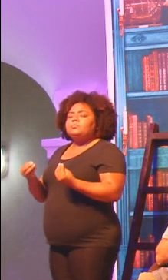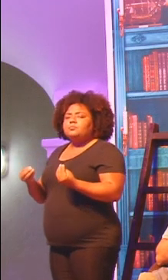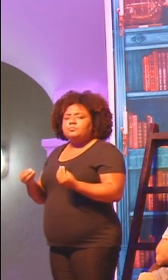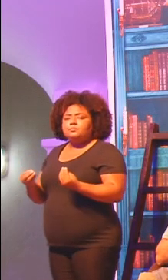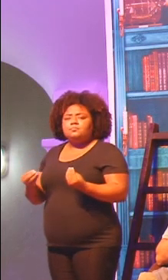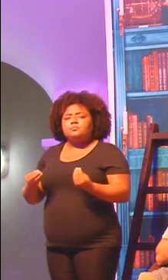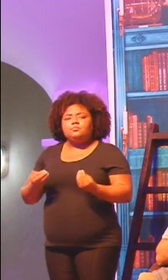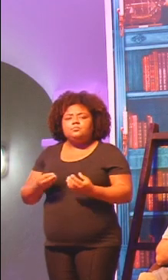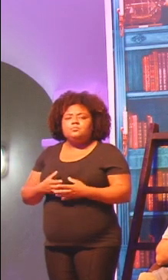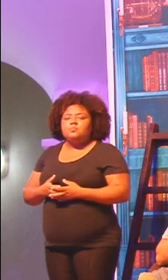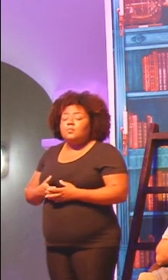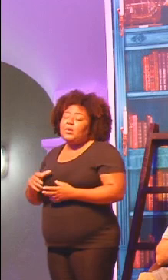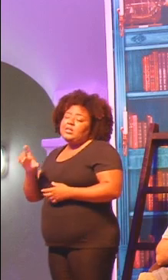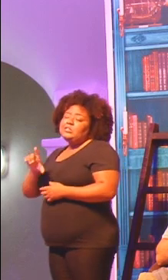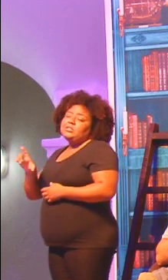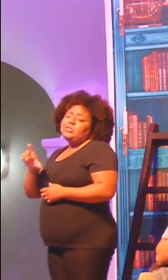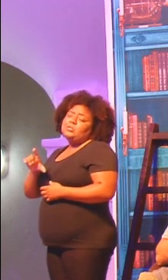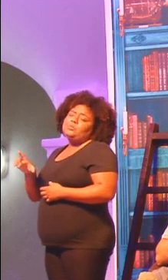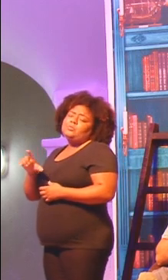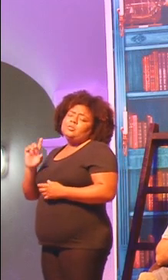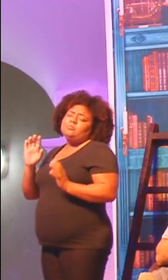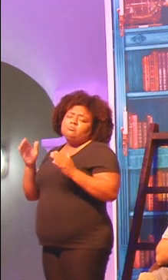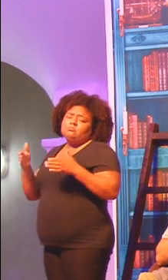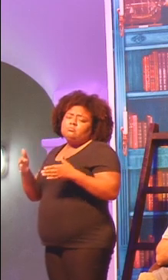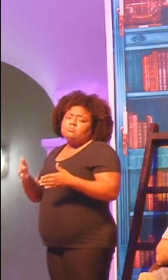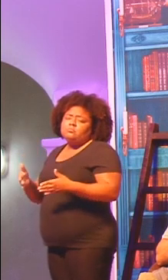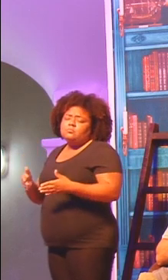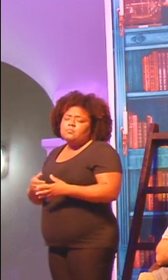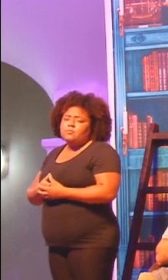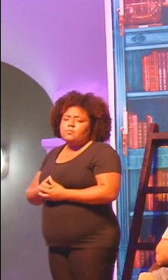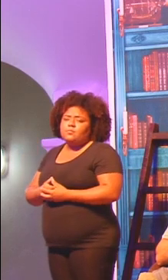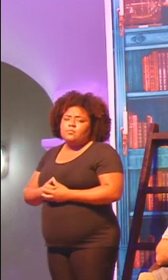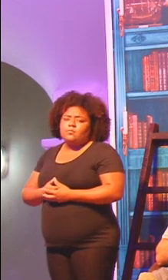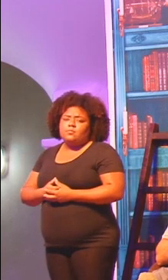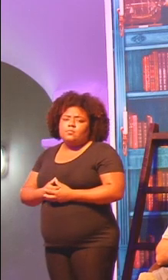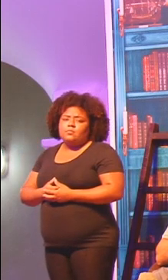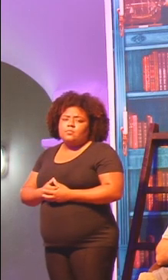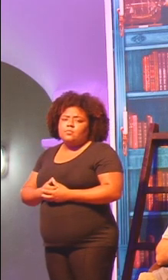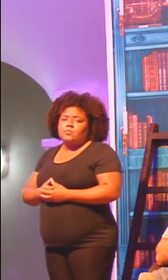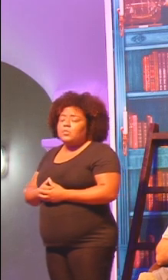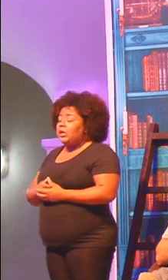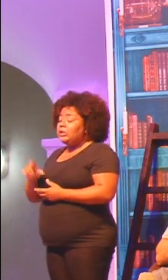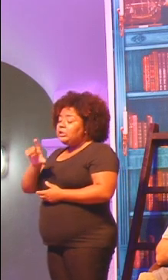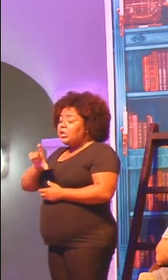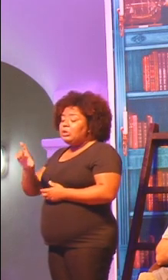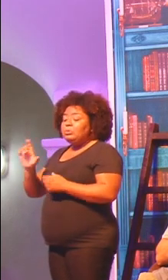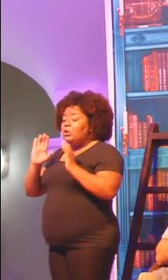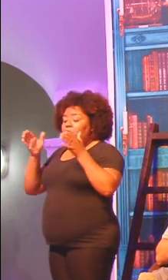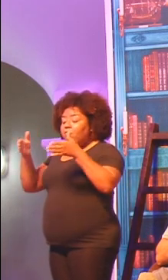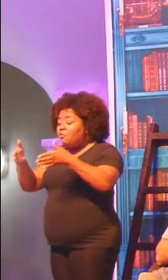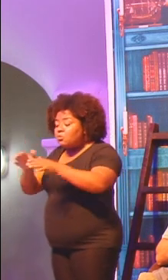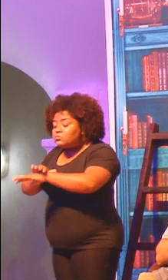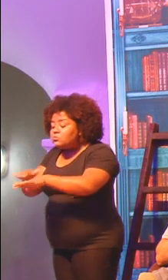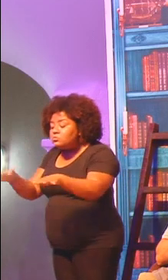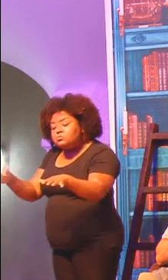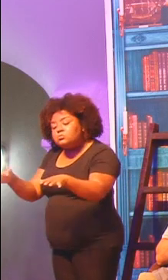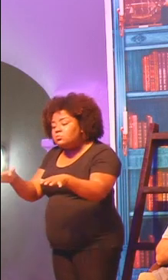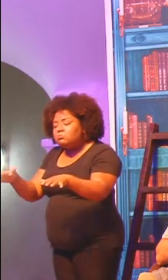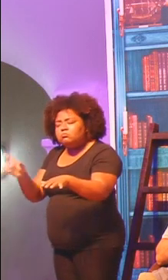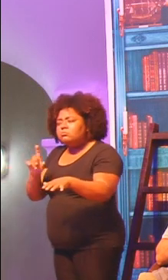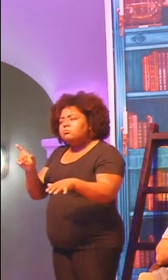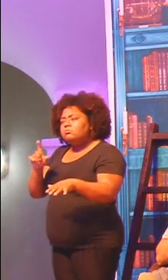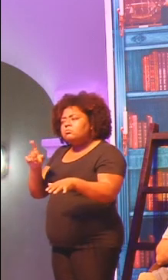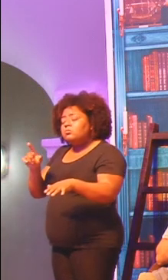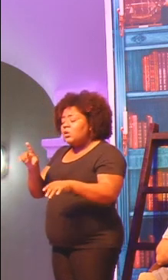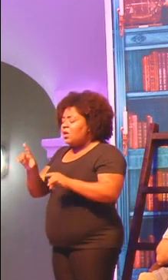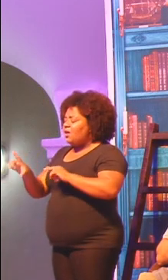nós não deveríamos esperar da literatura que ela fosse só esse lugar. Porque talvez o